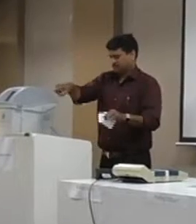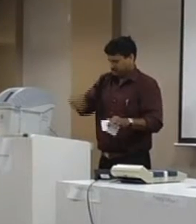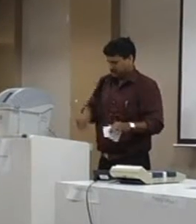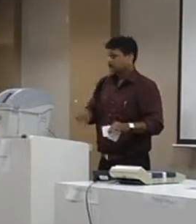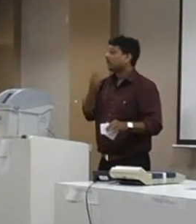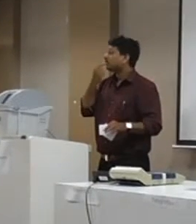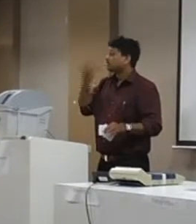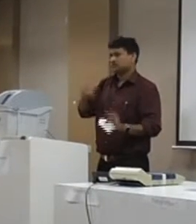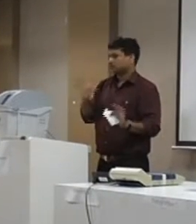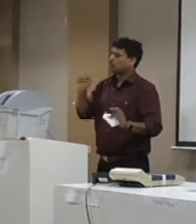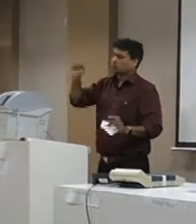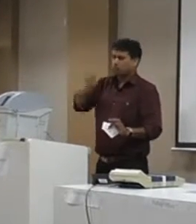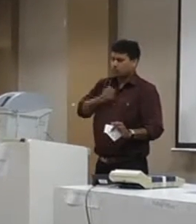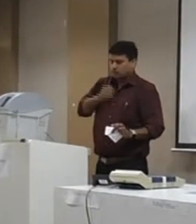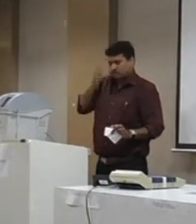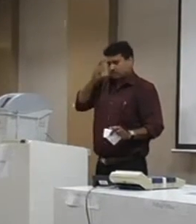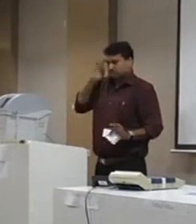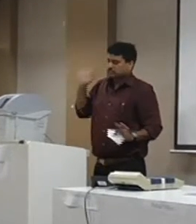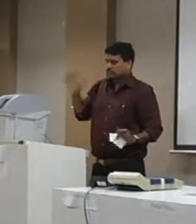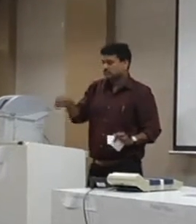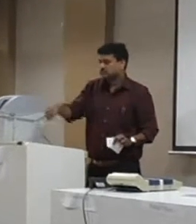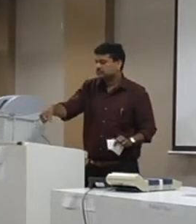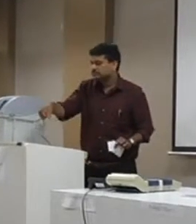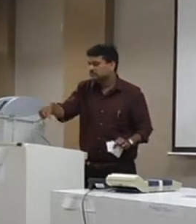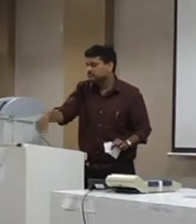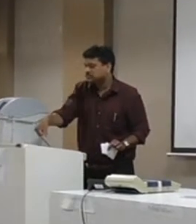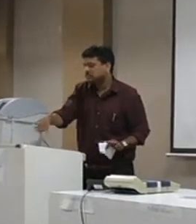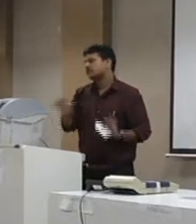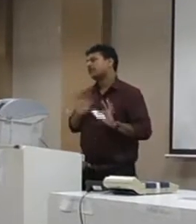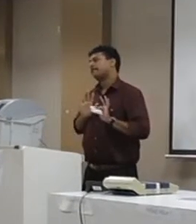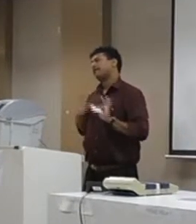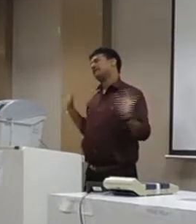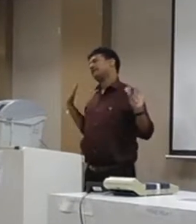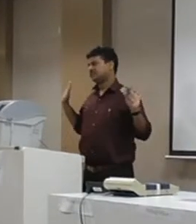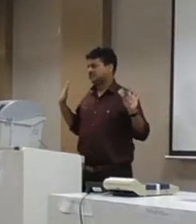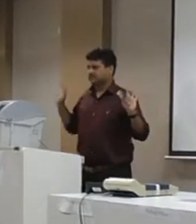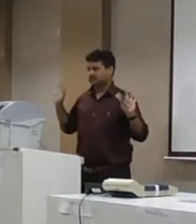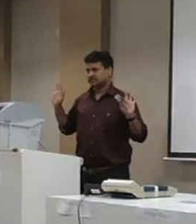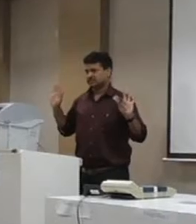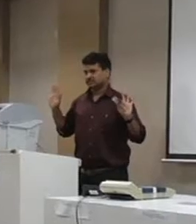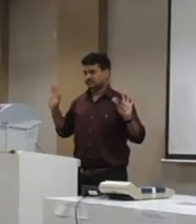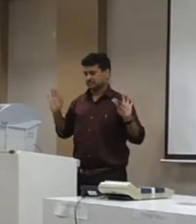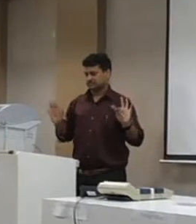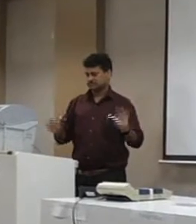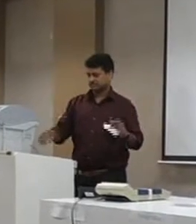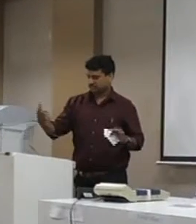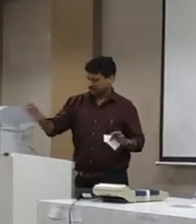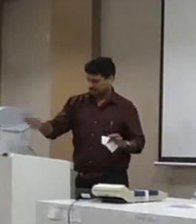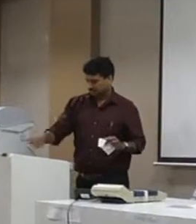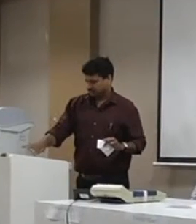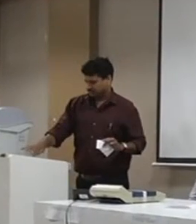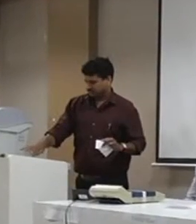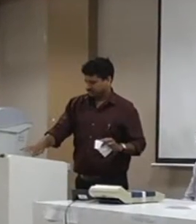बॉक्स रॉंग होता आहे. रिलीज ऑफ बॅलेट पेपर. सो ते बॉक्स रॉंग होतं नाव दिसते ना.